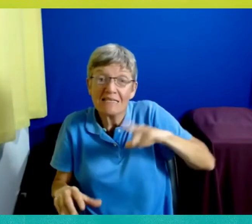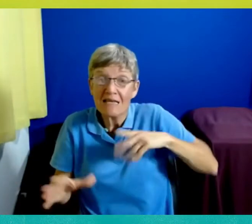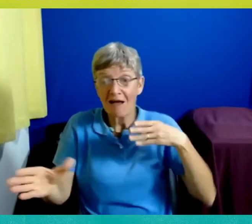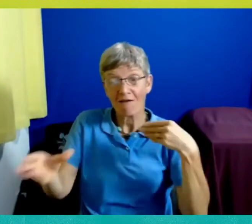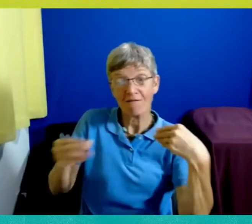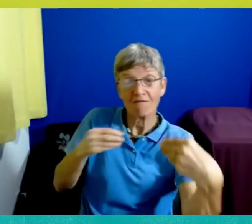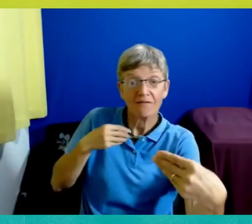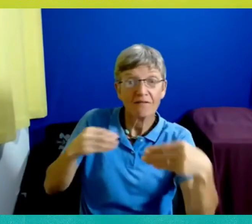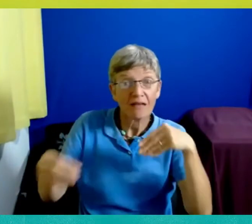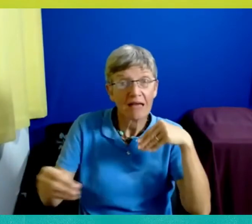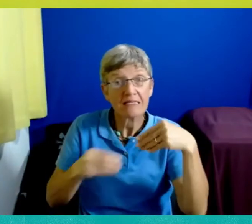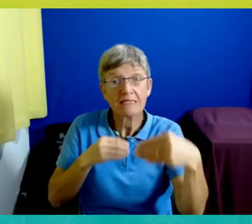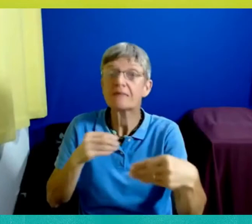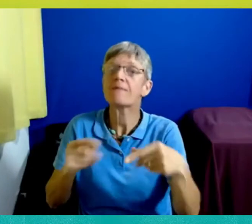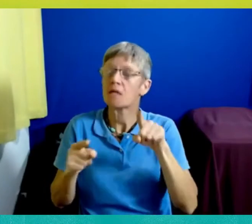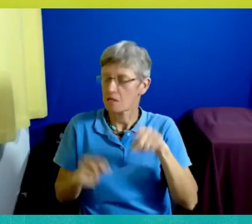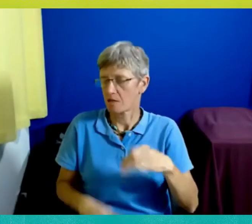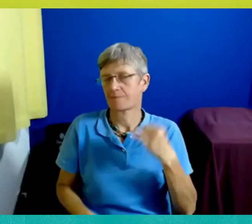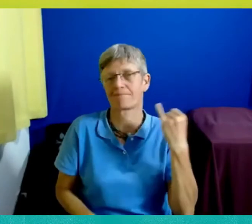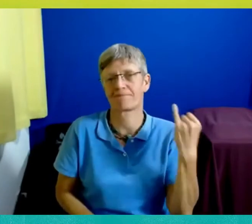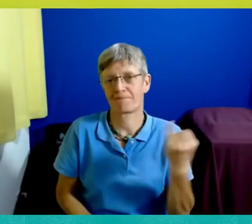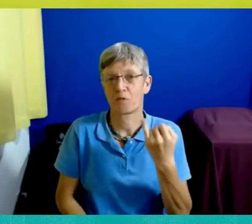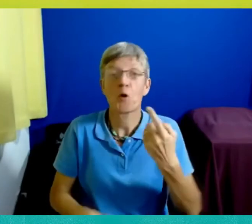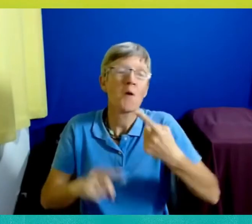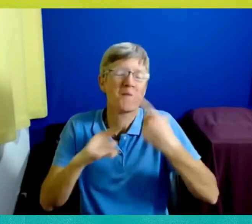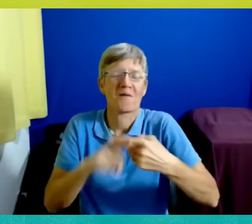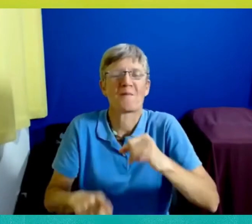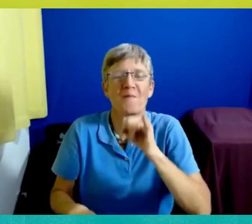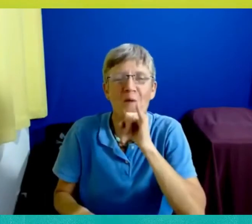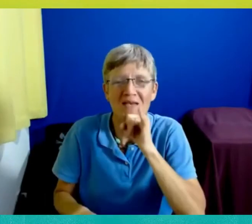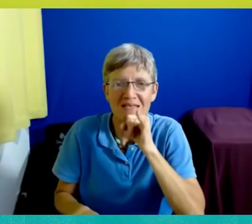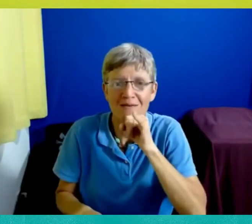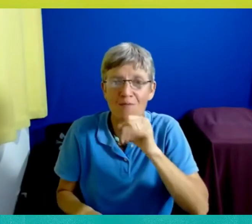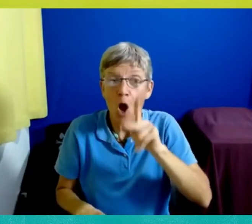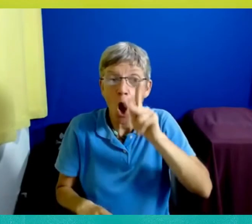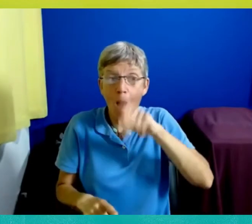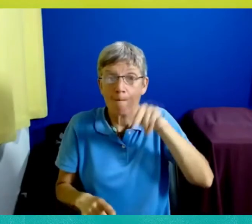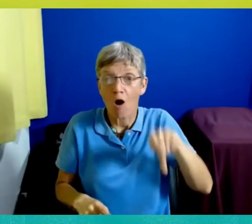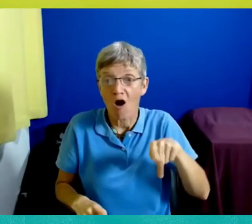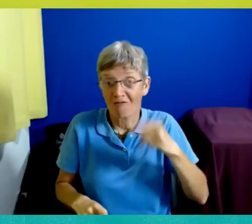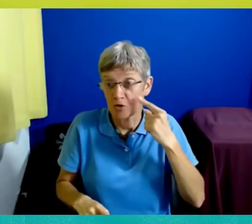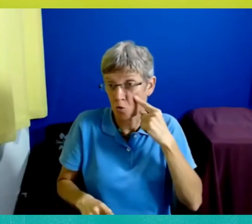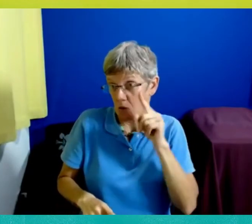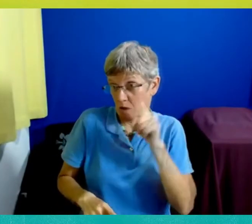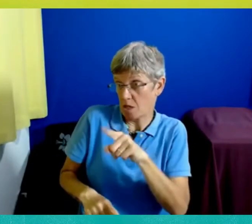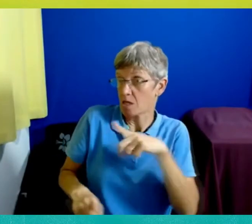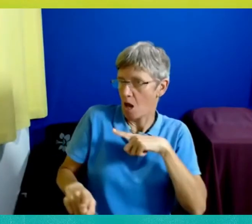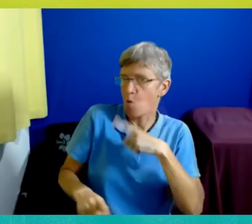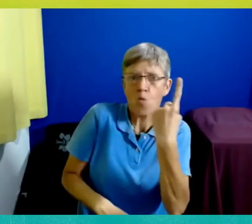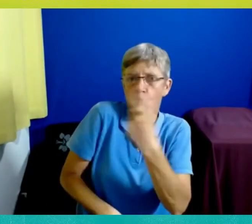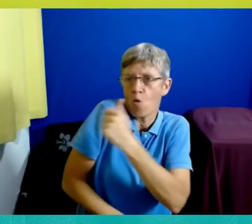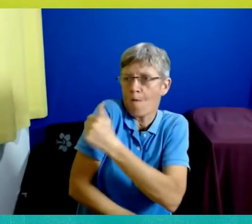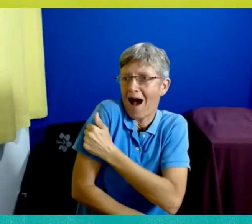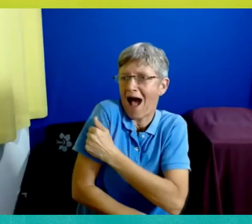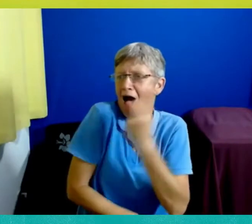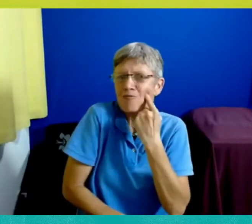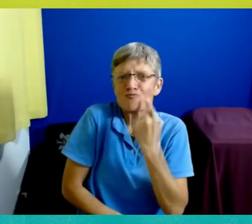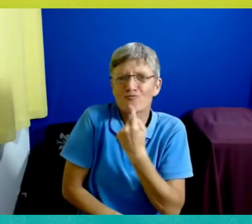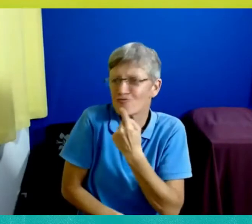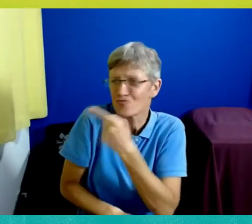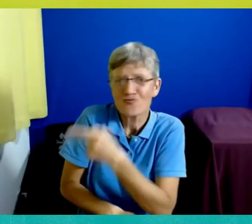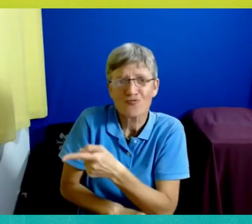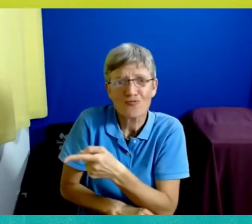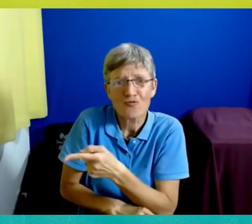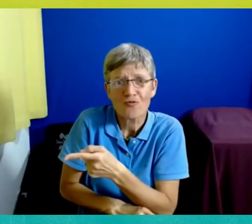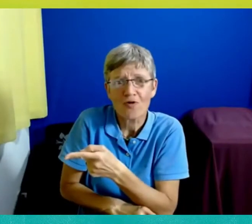Então, isso é muito difícil. Agora, se tiver mais flexibilização no currículo, aí sim. Por exemplo, se o